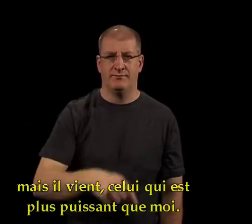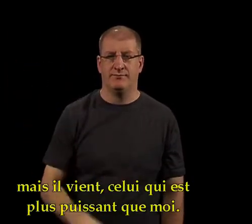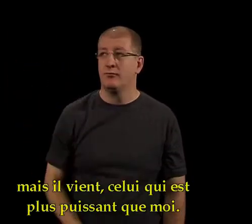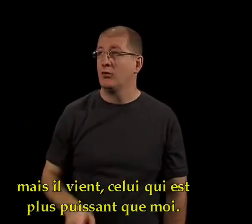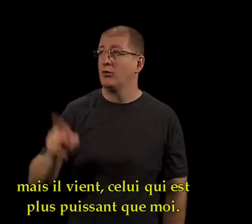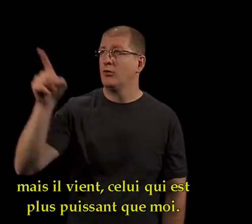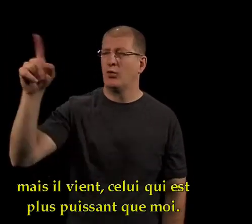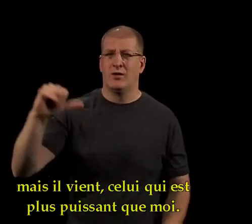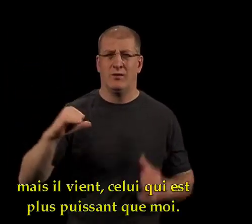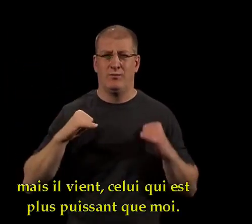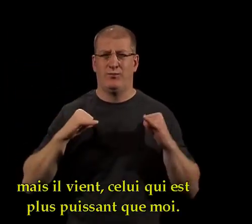puissant que moi.